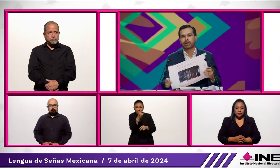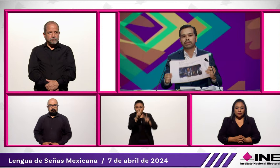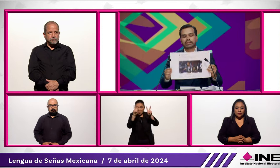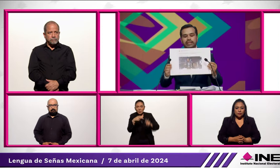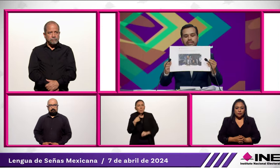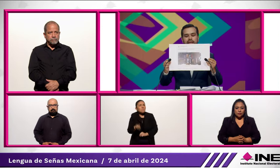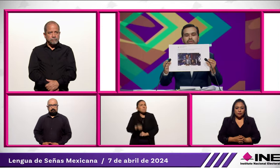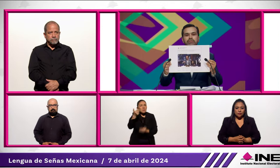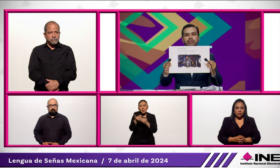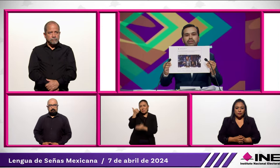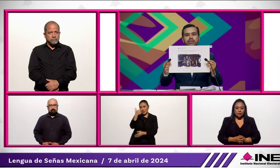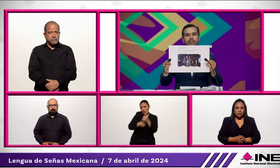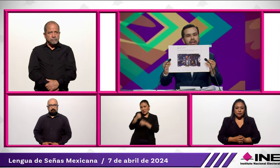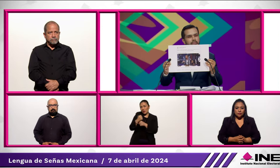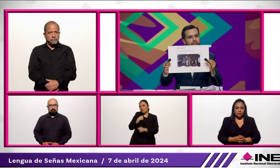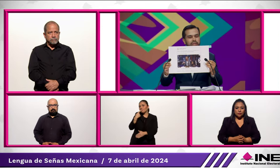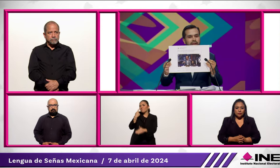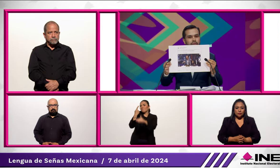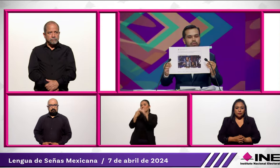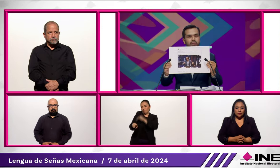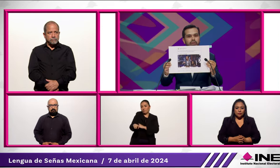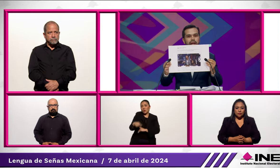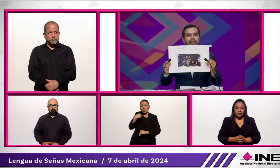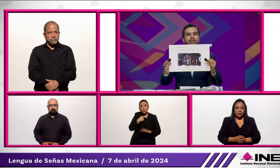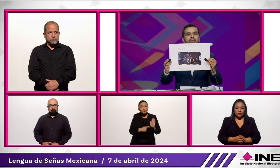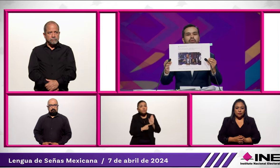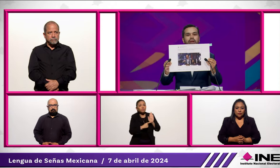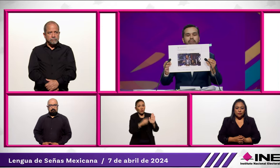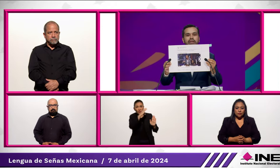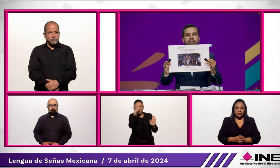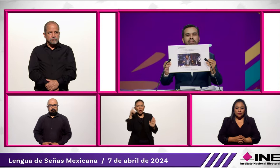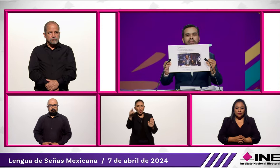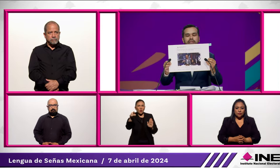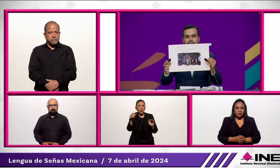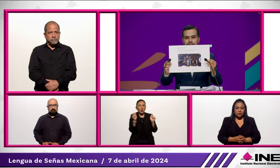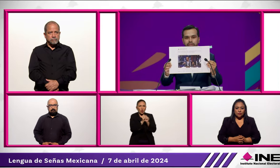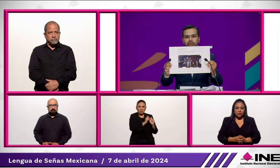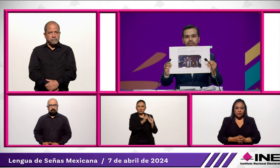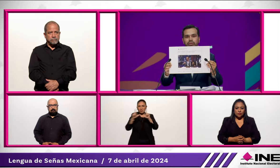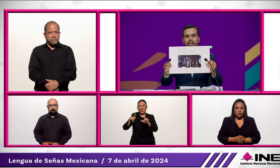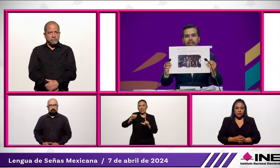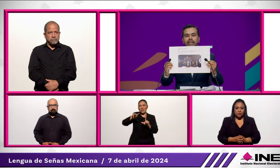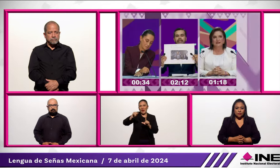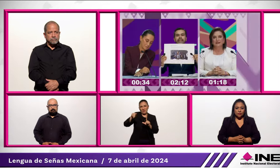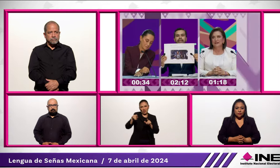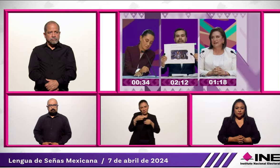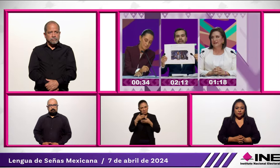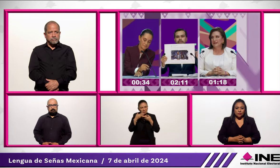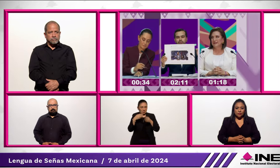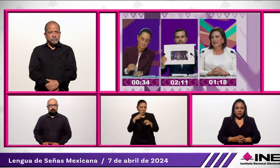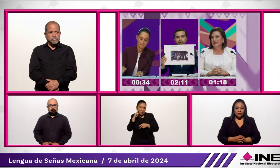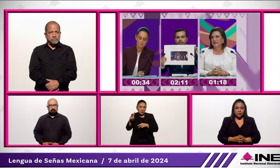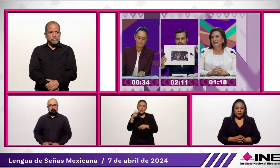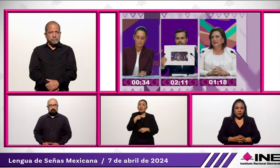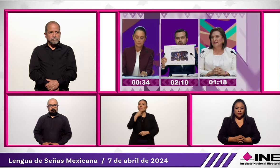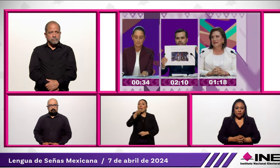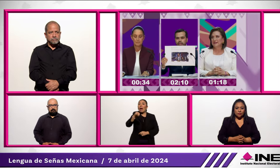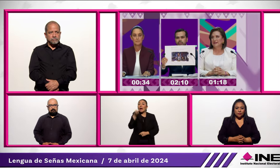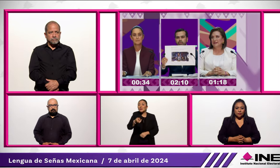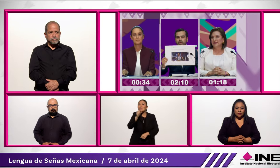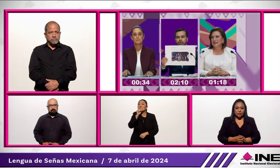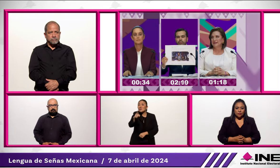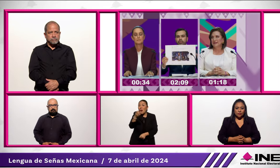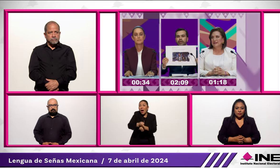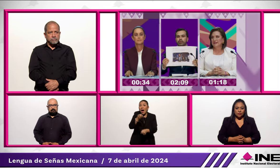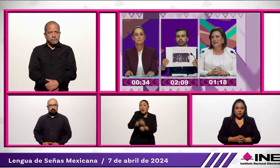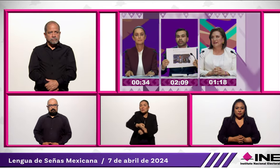en denunciarlo hace 6 años. Le puse la foto ahí en un programa de Televisión Nacional y dije que iba a suceder lo que está